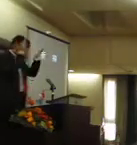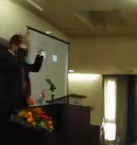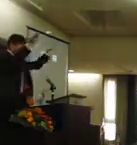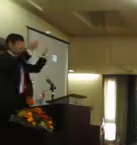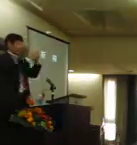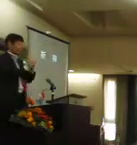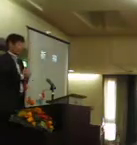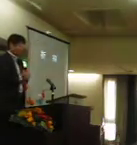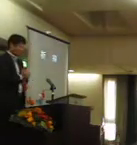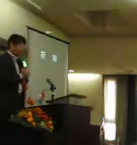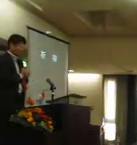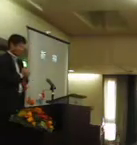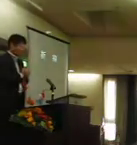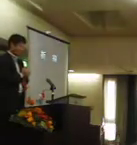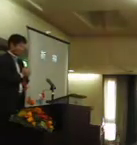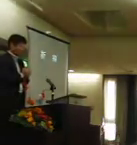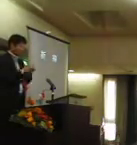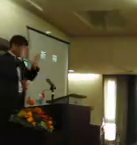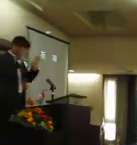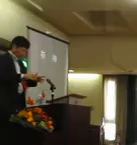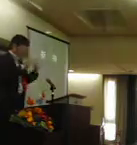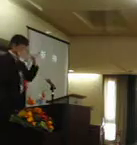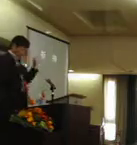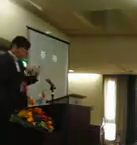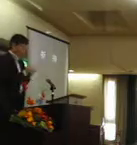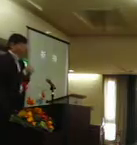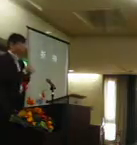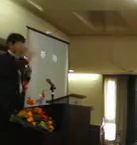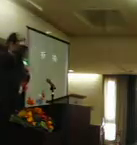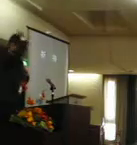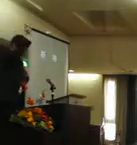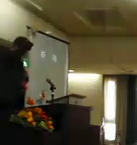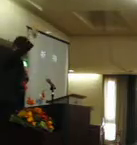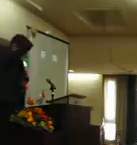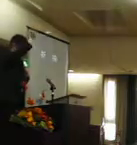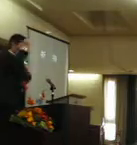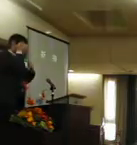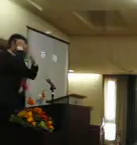神様の御名を褒めたたえます。今日も